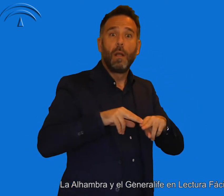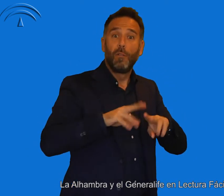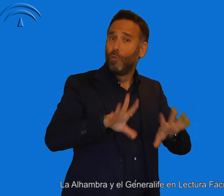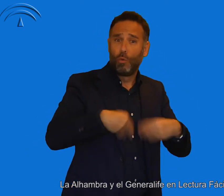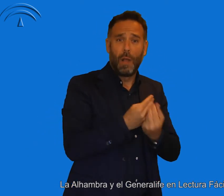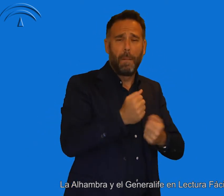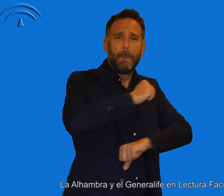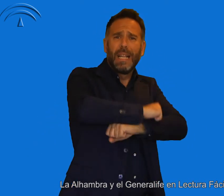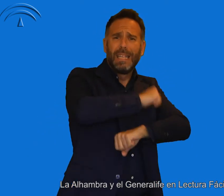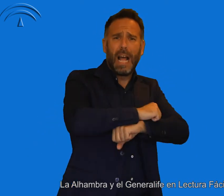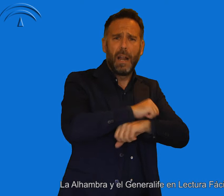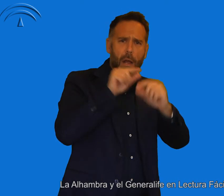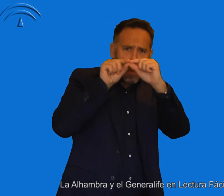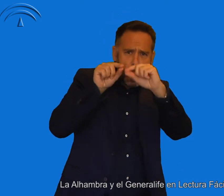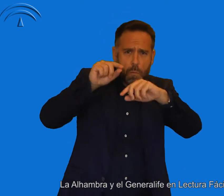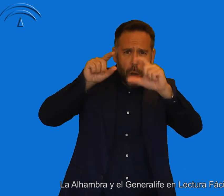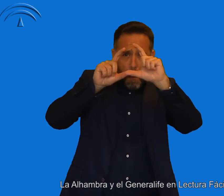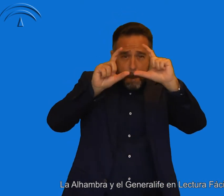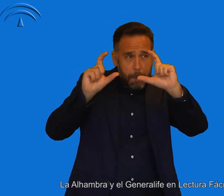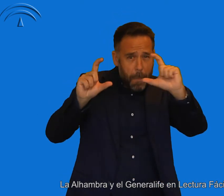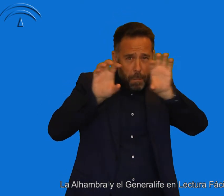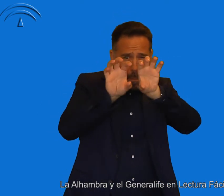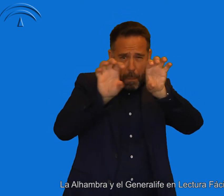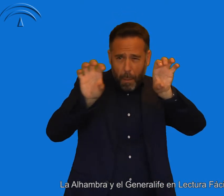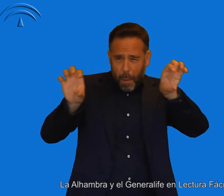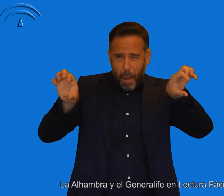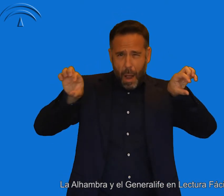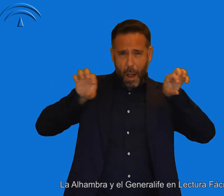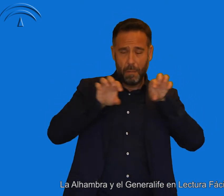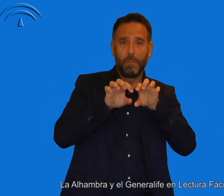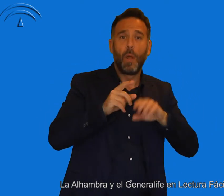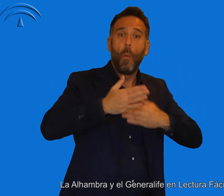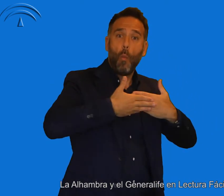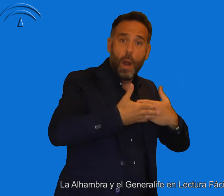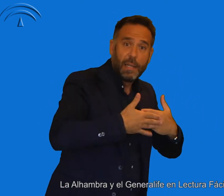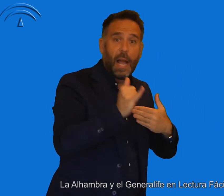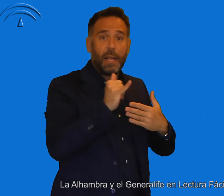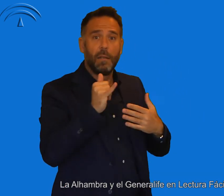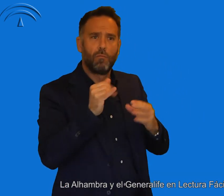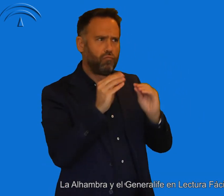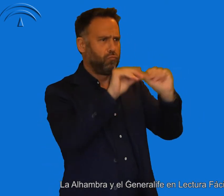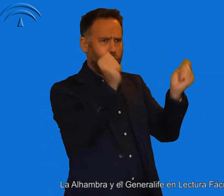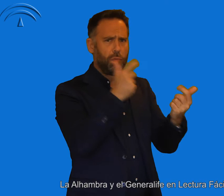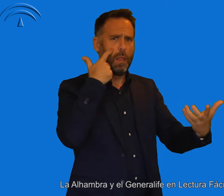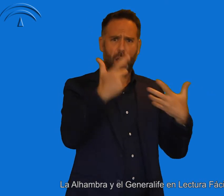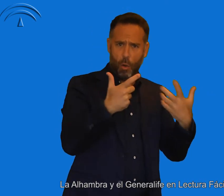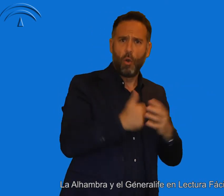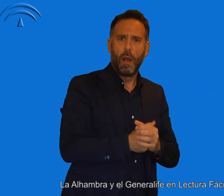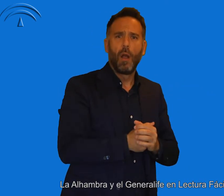está repleto de ventanas bien alineadas. Las ventanas y las puertas están decoradas con frontones, columnas